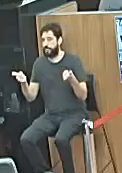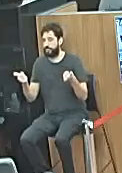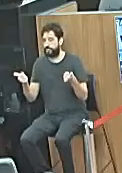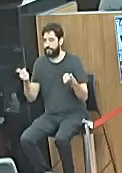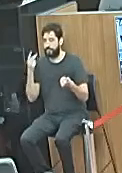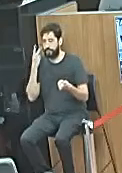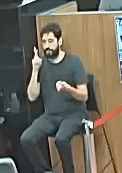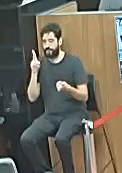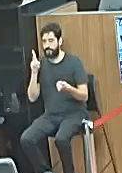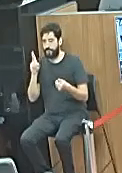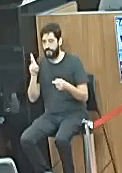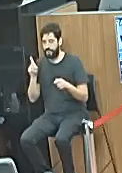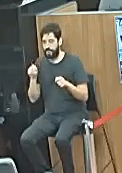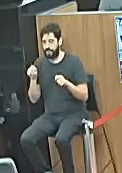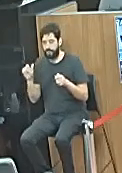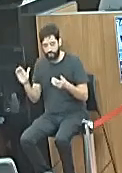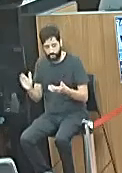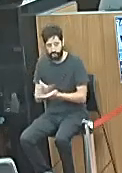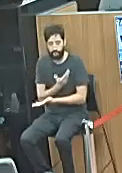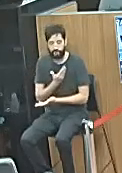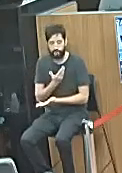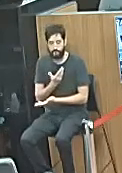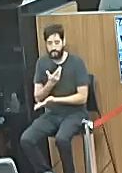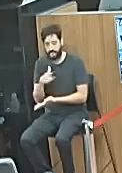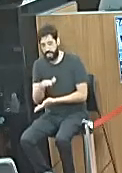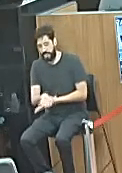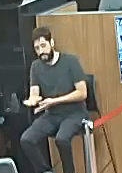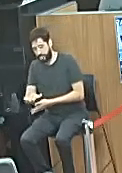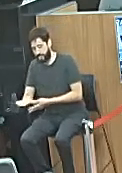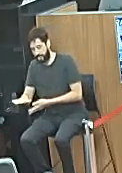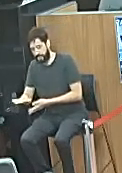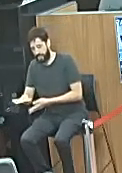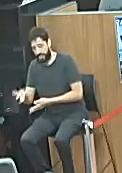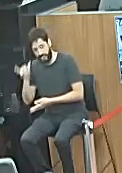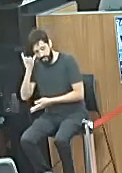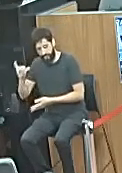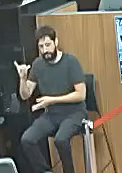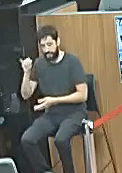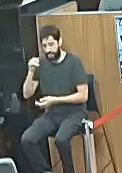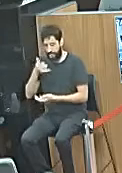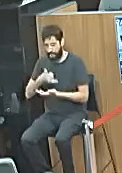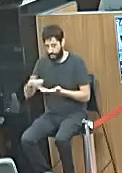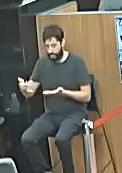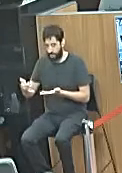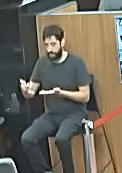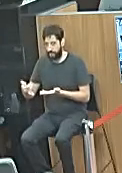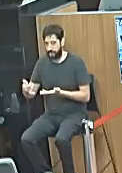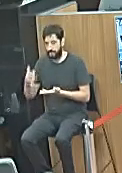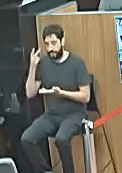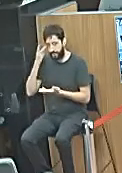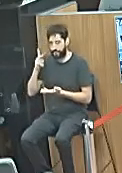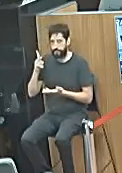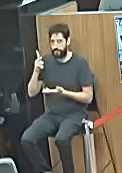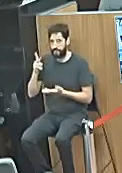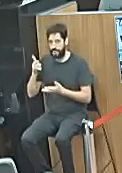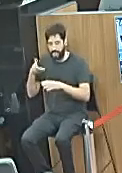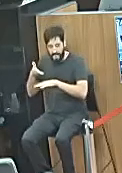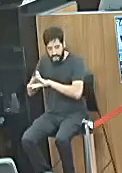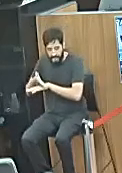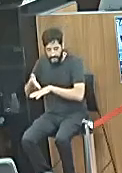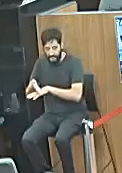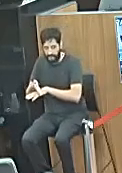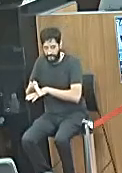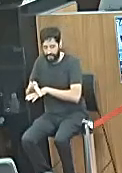para que chegue e tire dessas crianças da droga que elas não possam ir nesse maldito